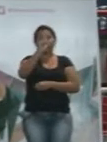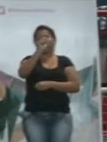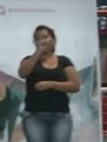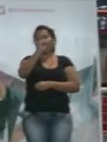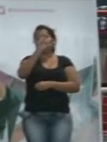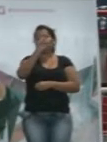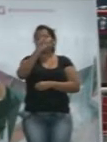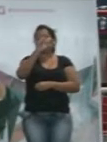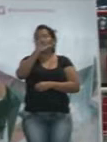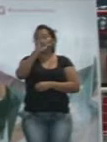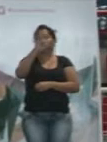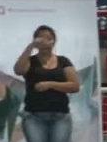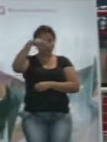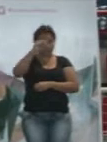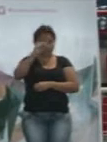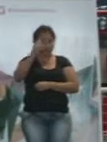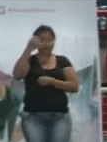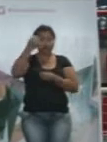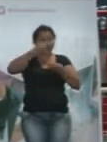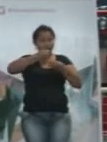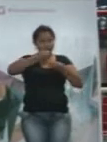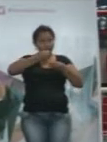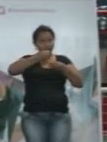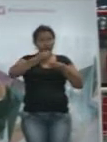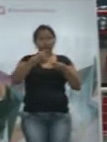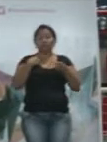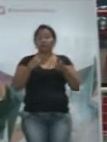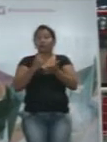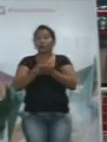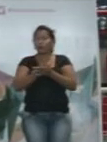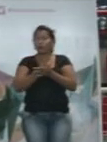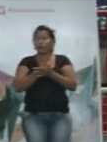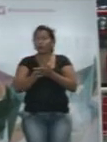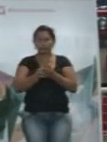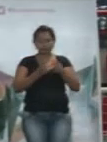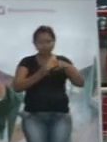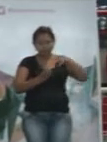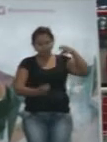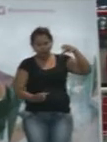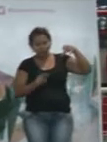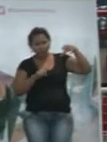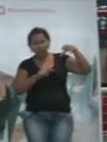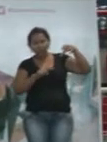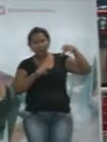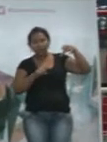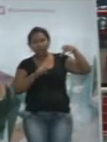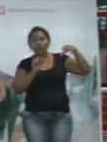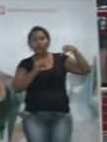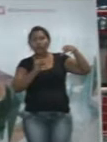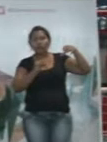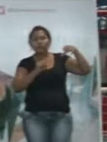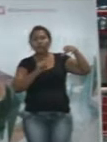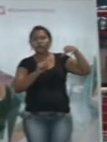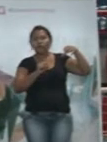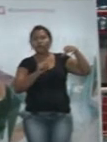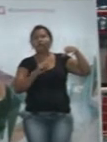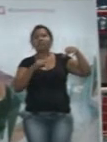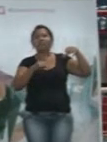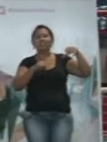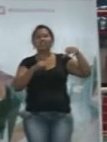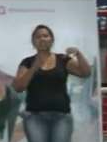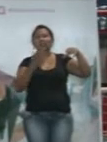gasolina. Aquela gasolina que está ali você não tem só hidrocarbonetos não. Ali você tem em torno